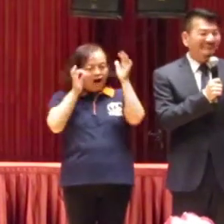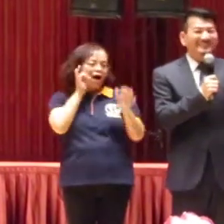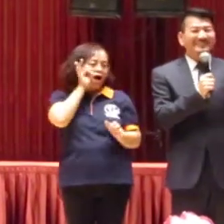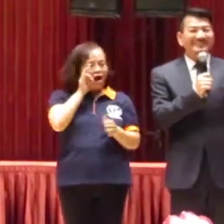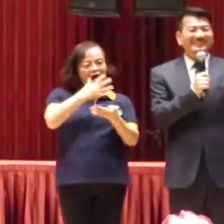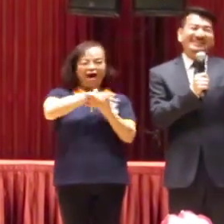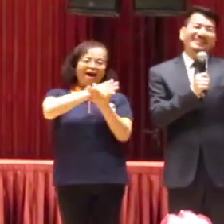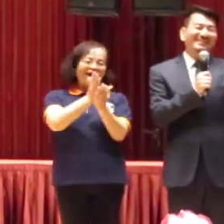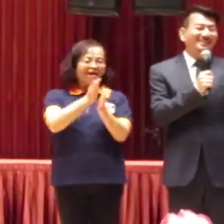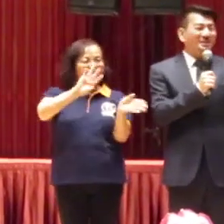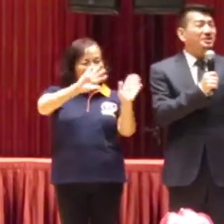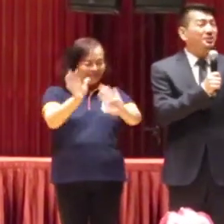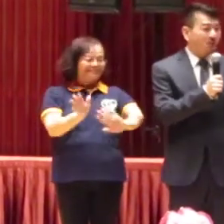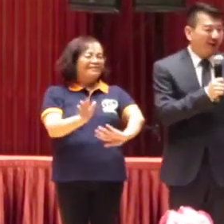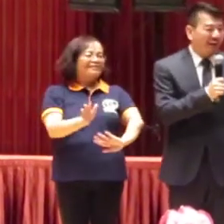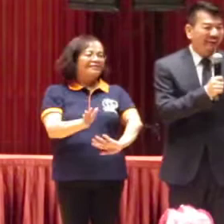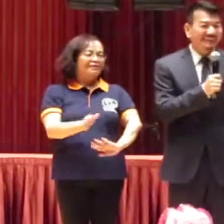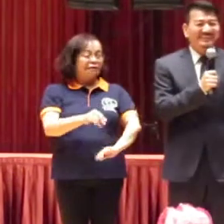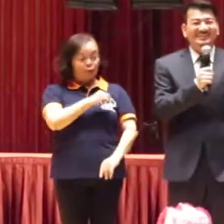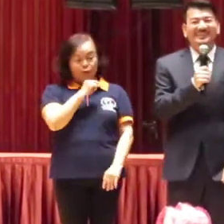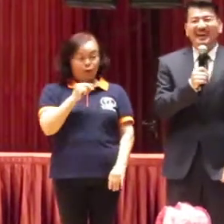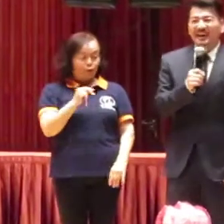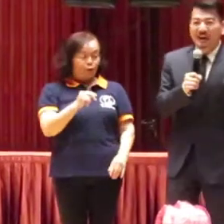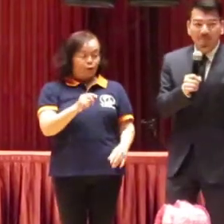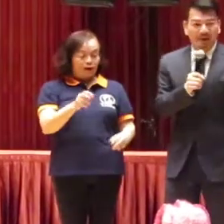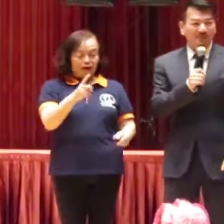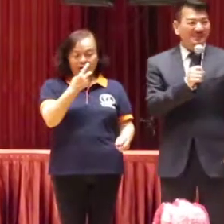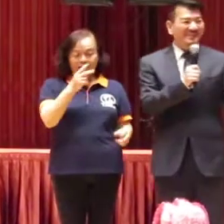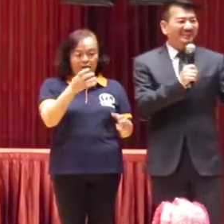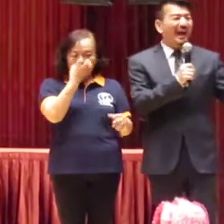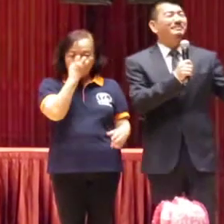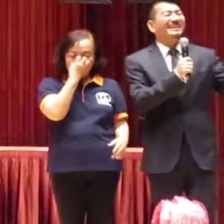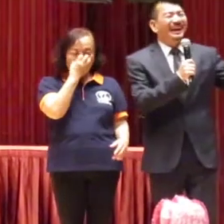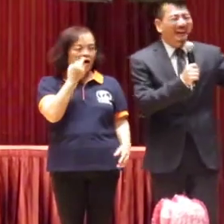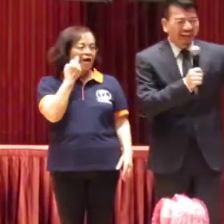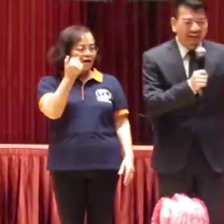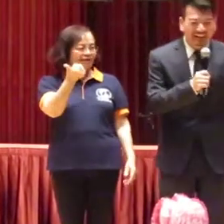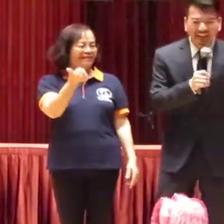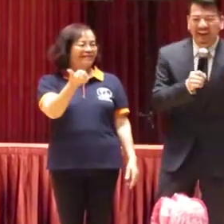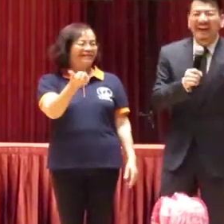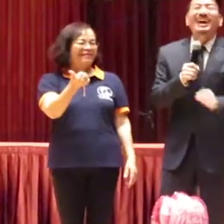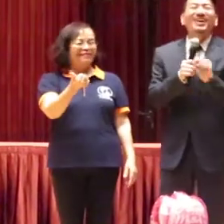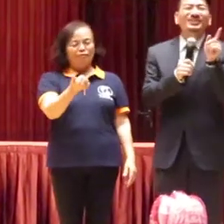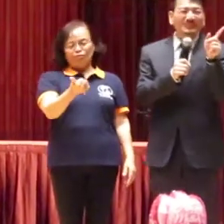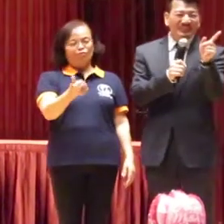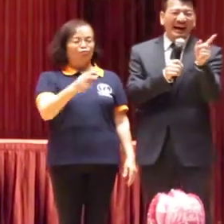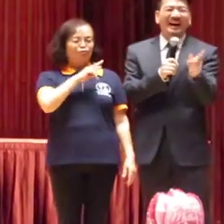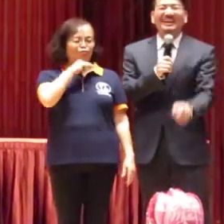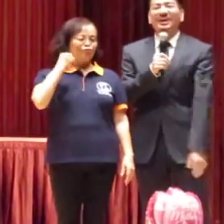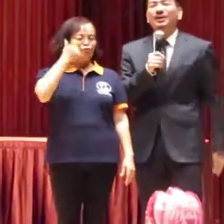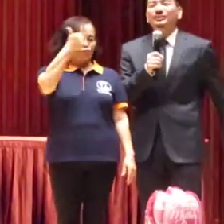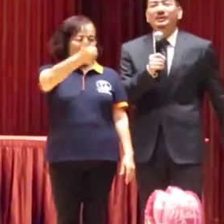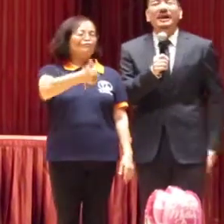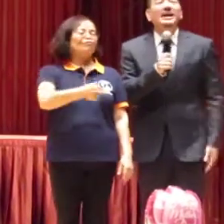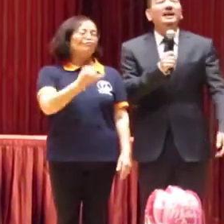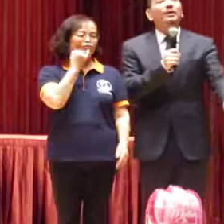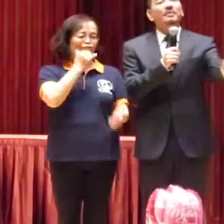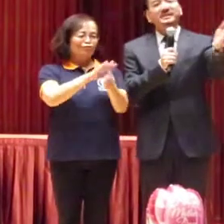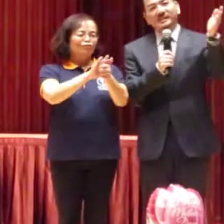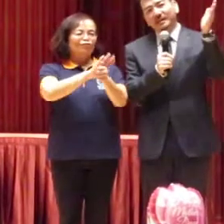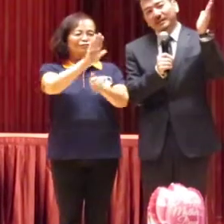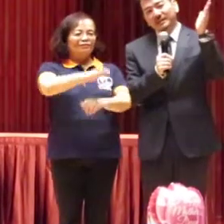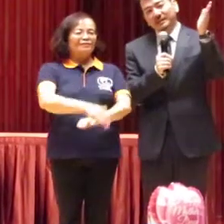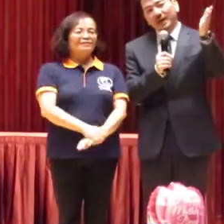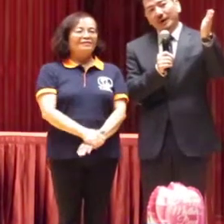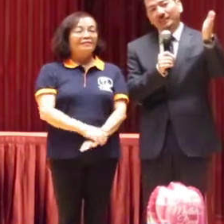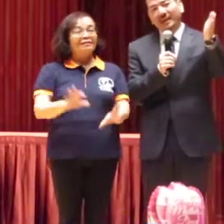哥哈、哦。长得可真的是帅啊，真的是两倍主持人大，不是、啊？高追啦哈，那高追。走，